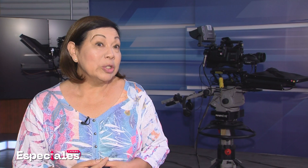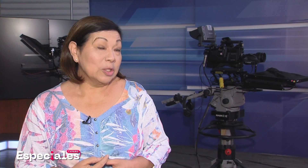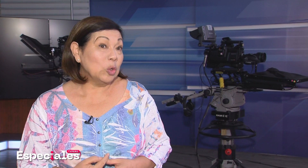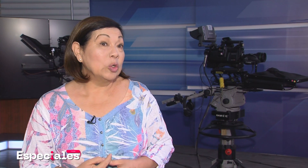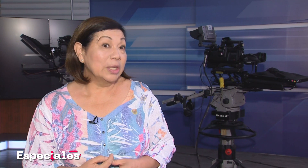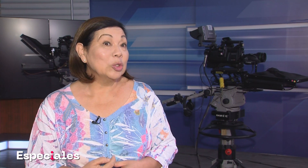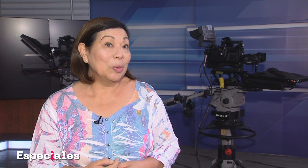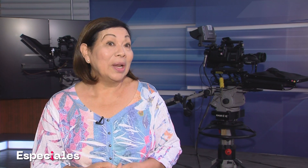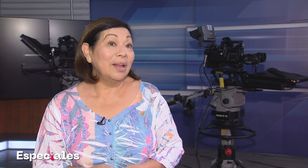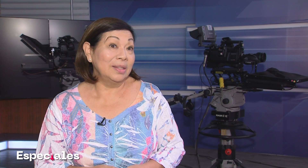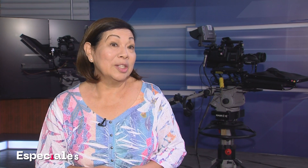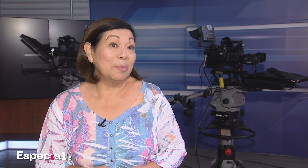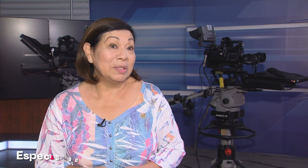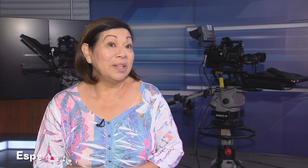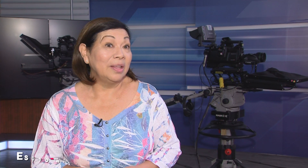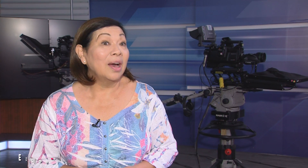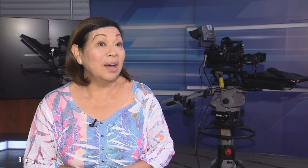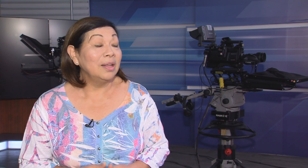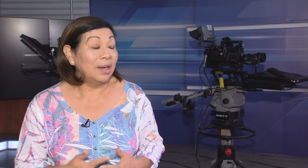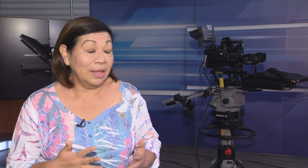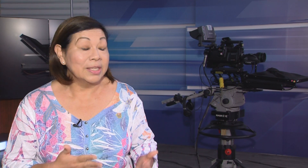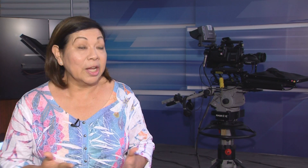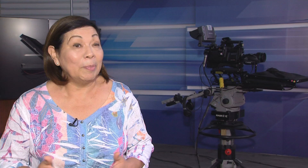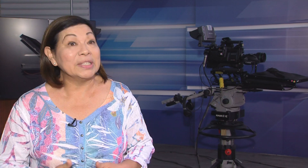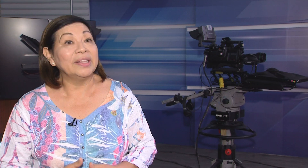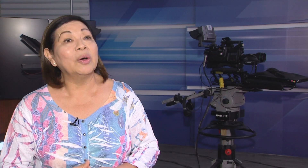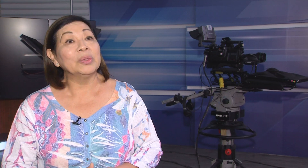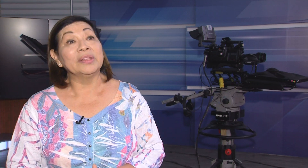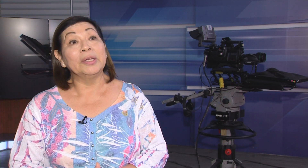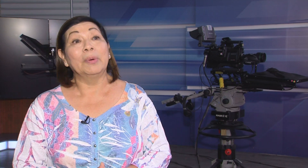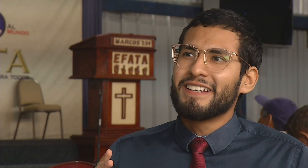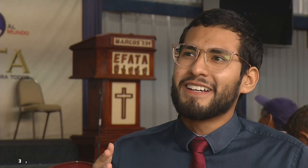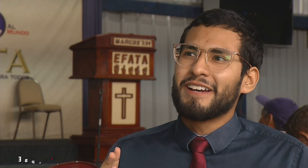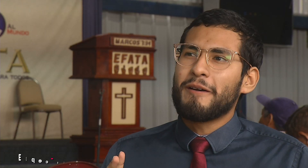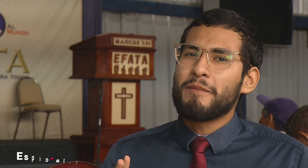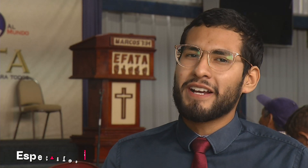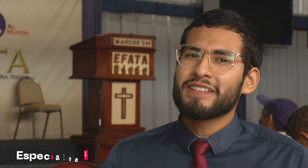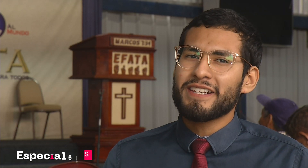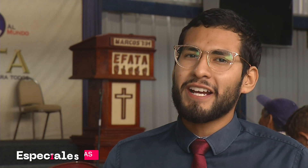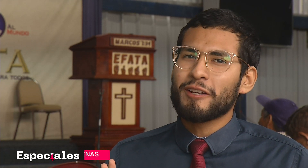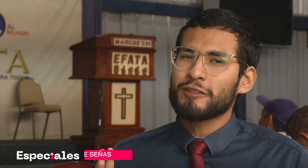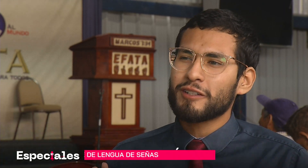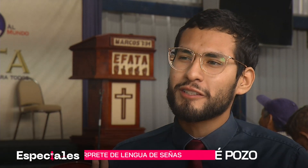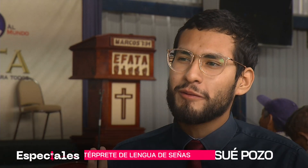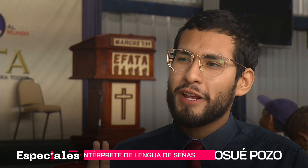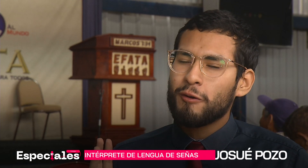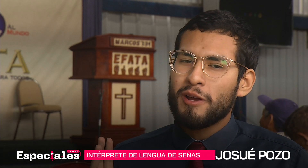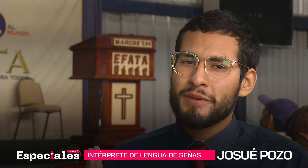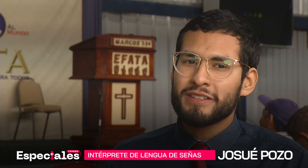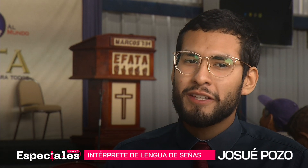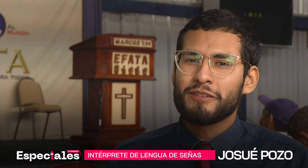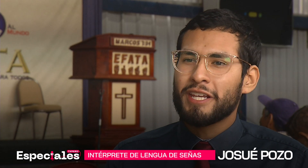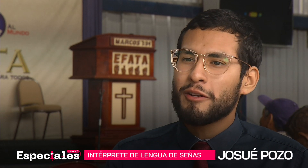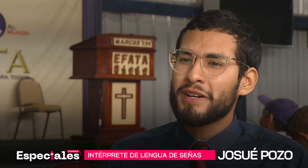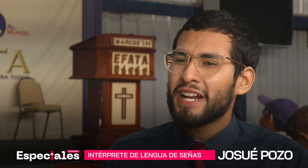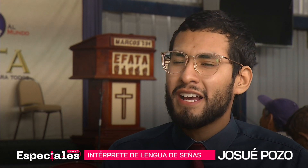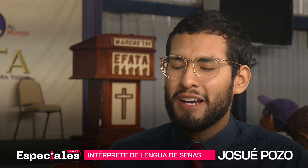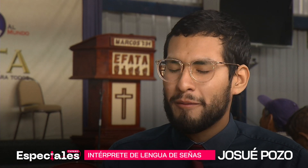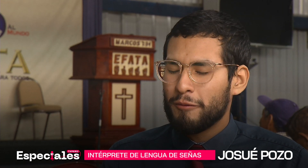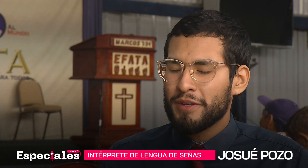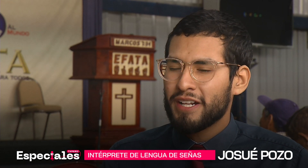de muchas cosas sobre la discapacidad auditiva. Me encantaría que los sordos estuvieran en un ambiente donde